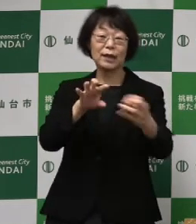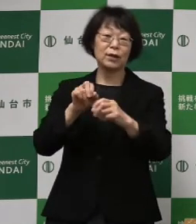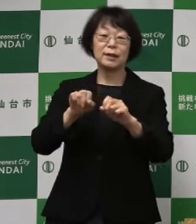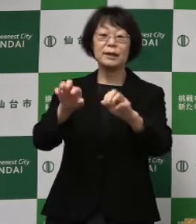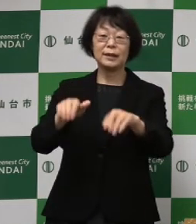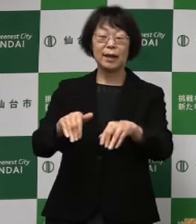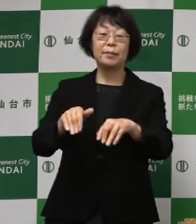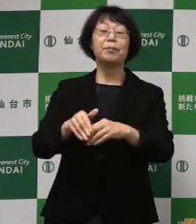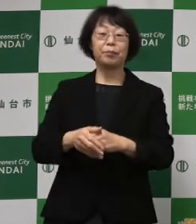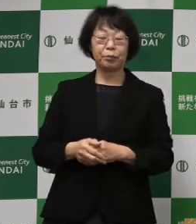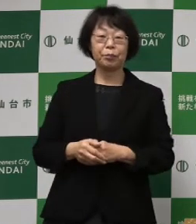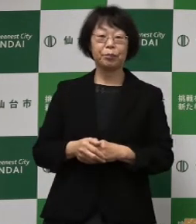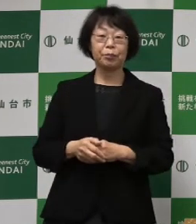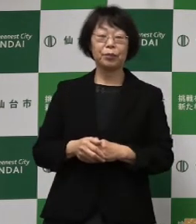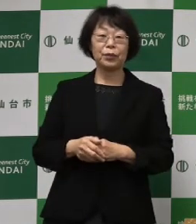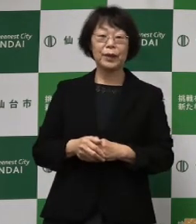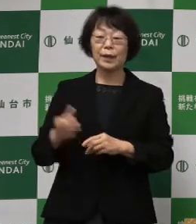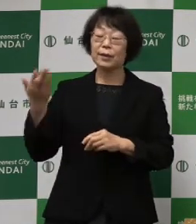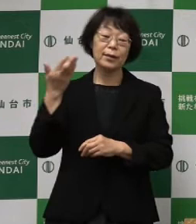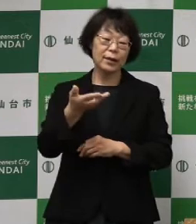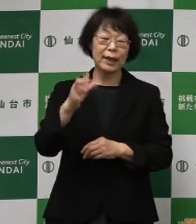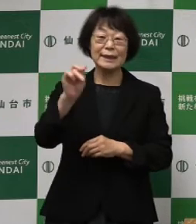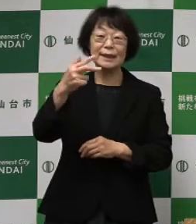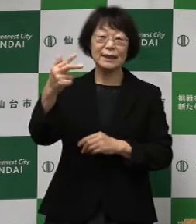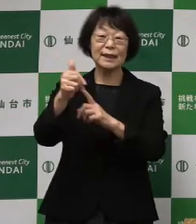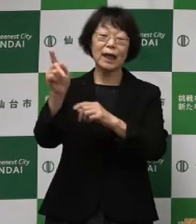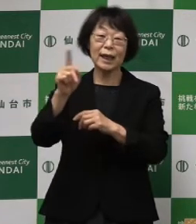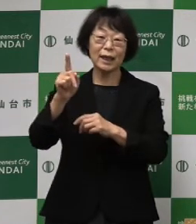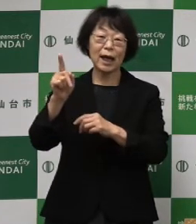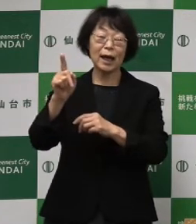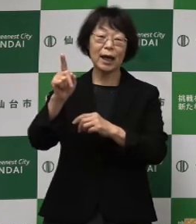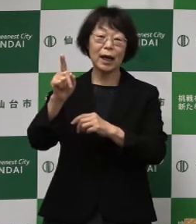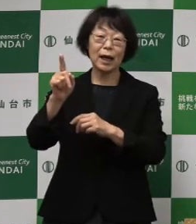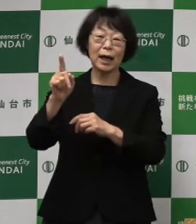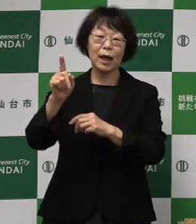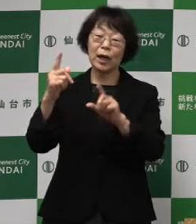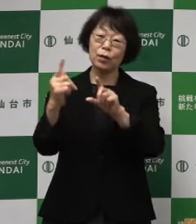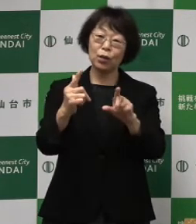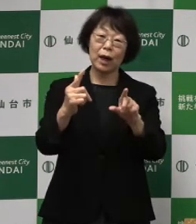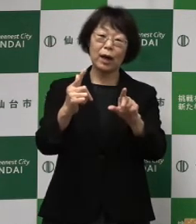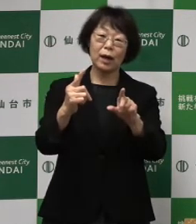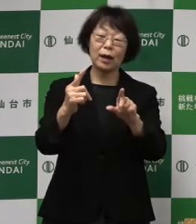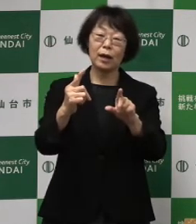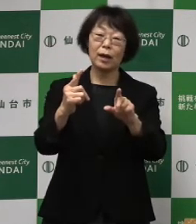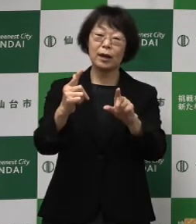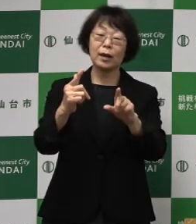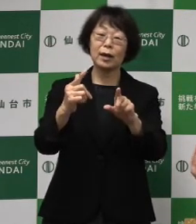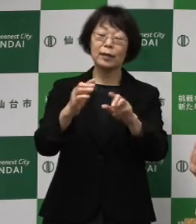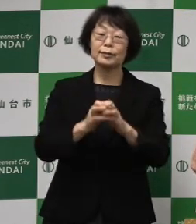。 知事から何かこう返答は。 いや、ですから知事も